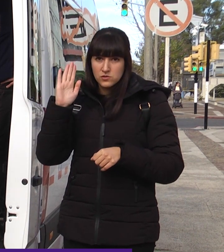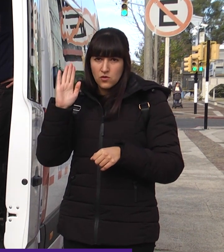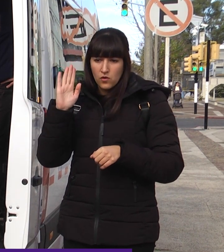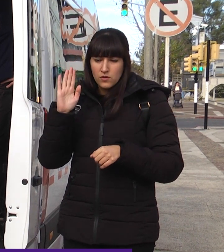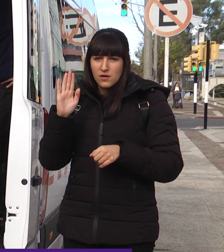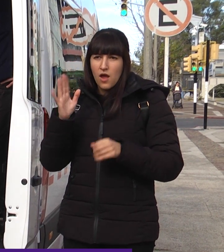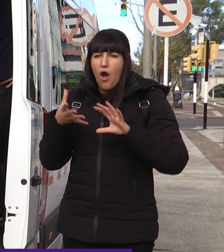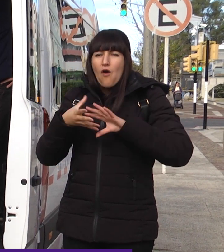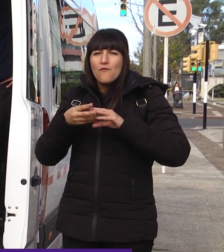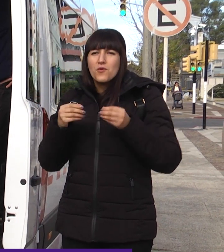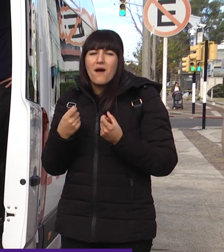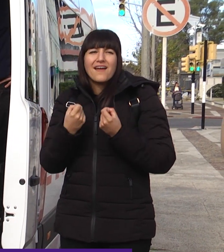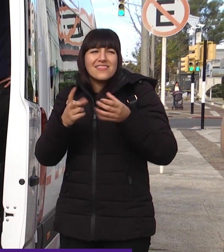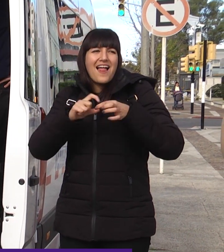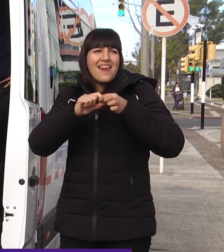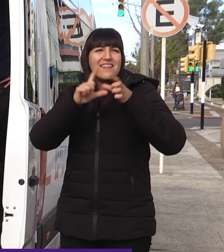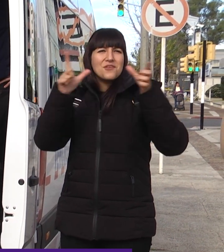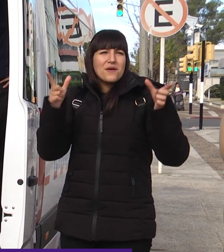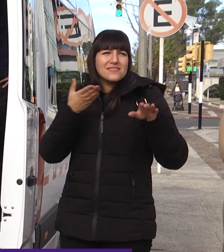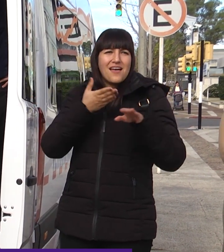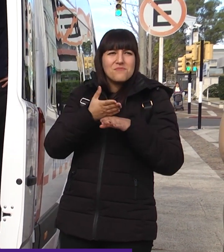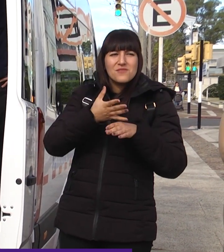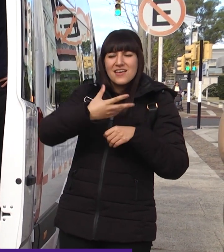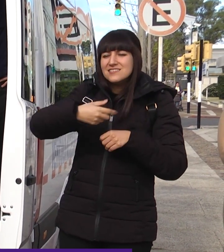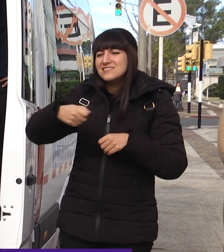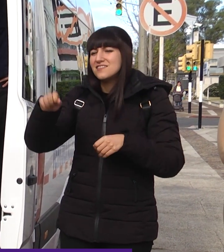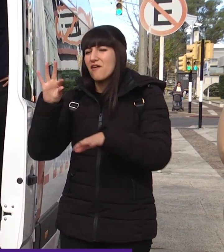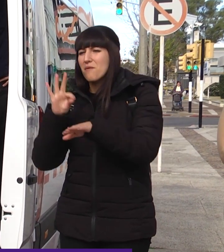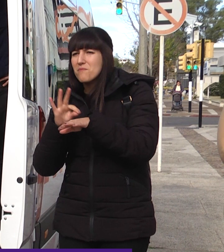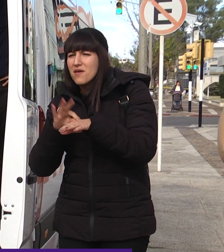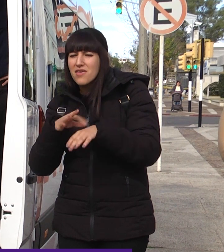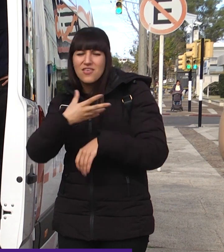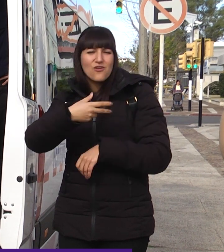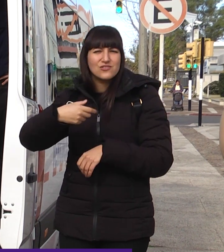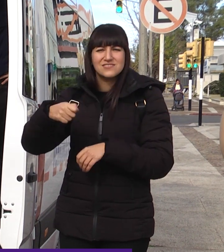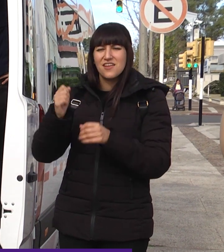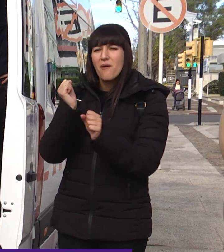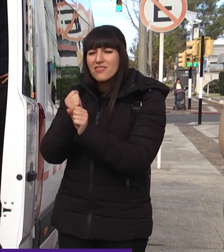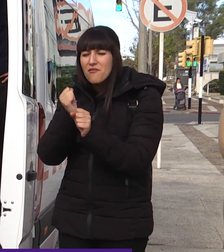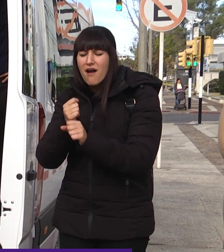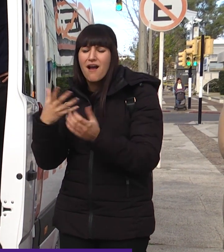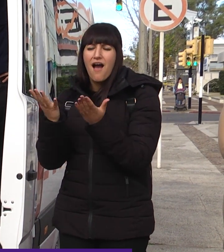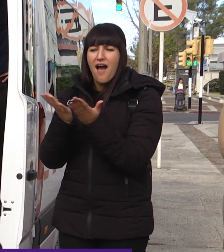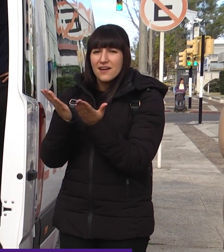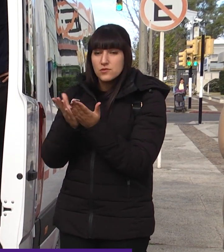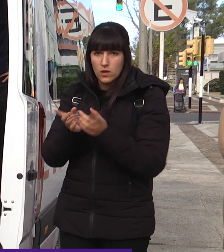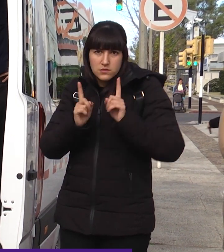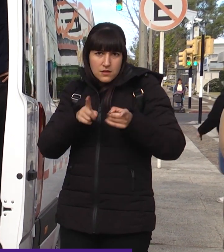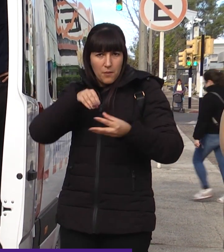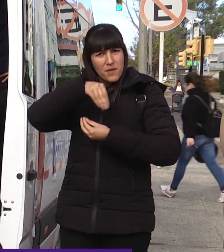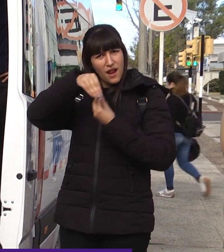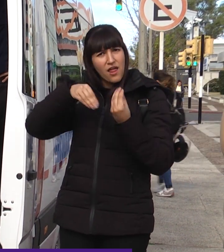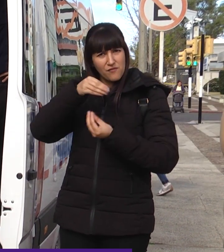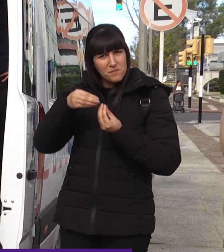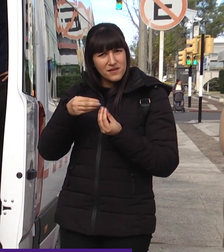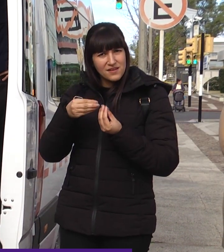da la independencia de ir a un lugar de mejorar de ir al médico ir a trabajar y ir a estudiar y a las familias también no porque en tu caso